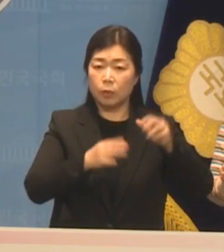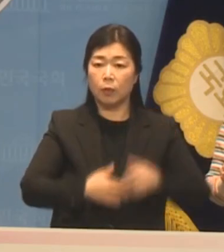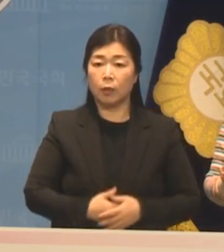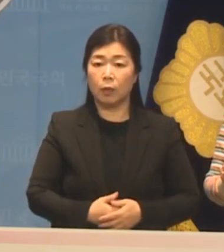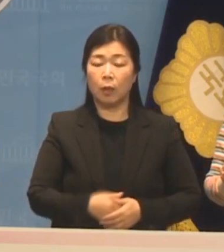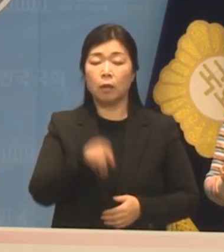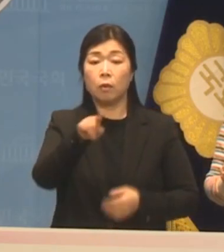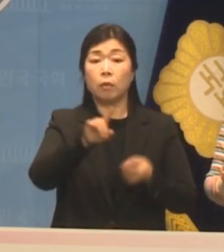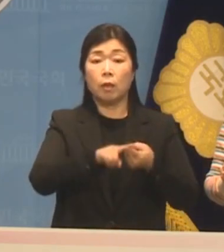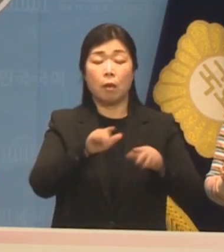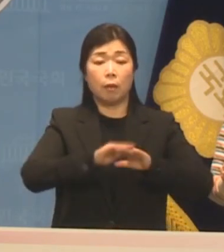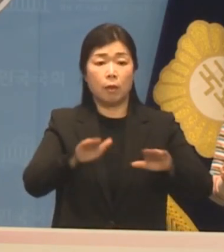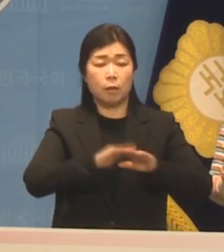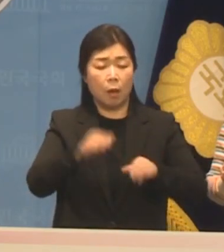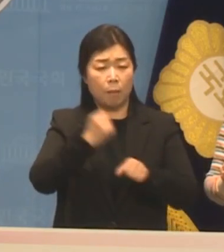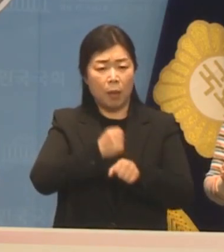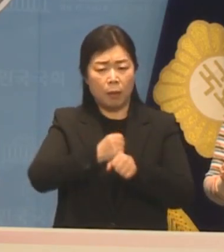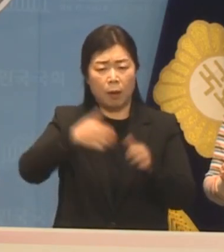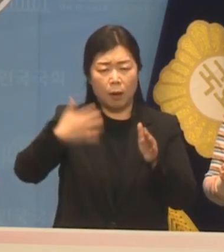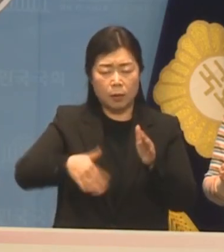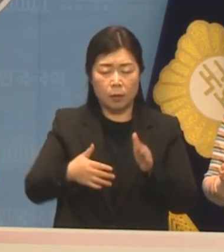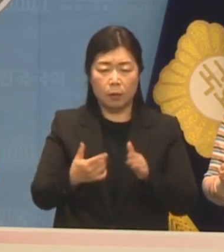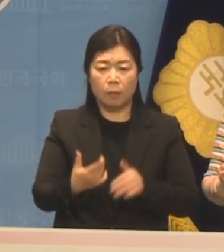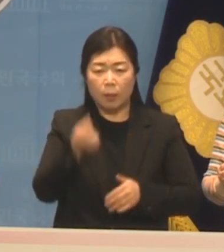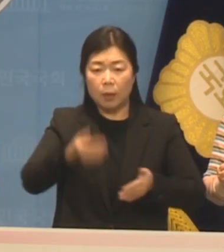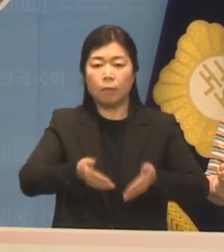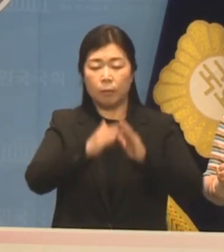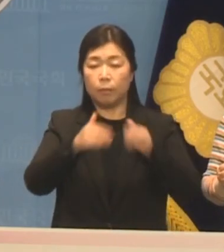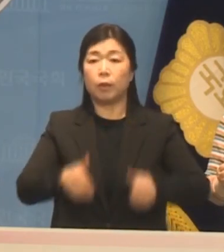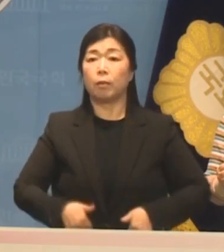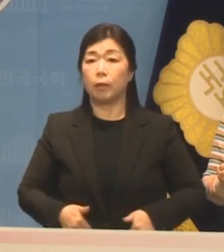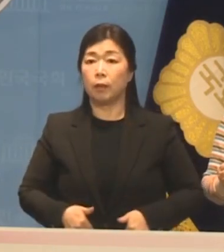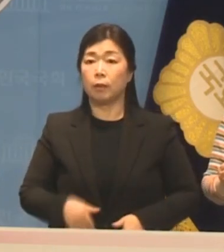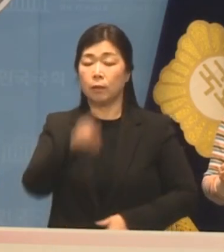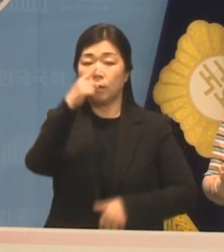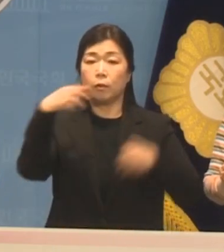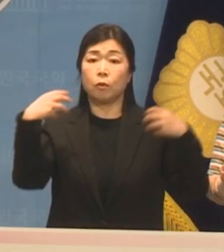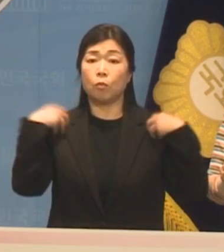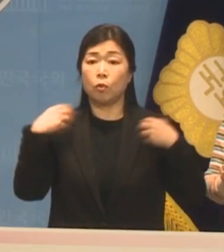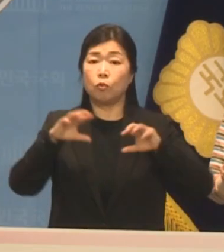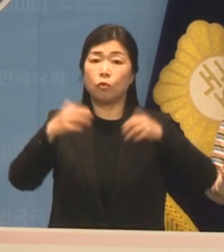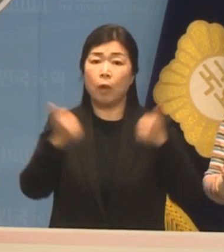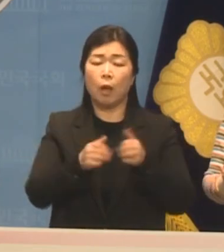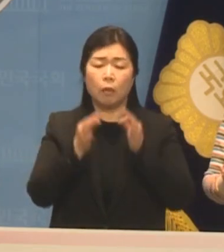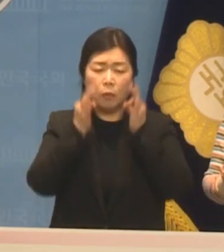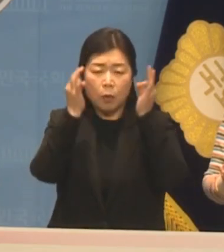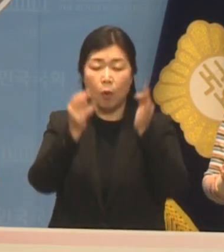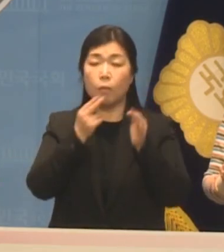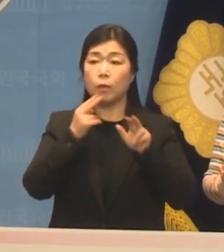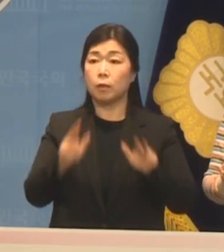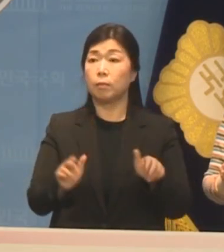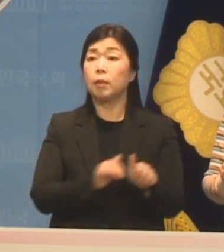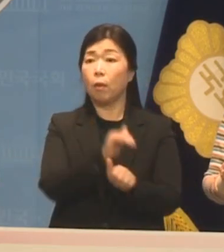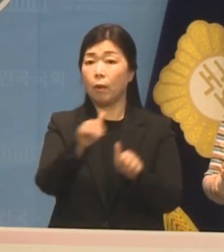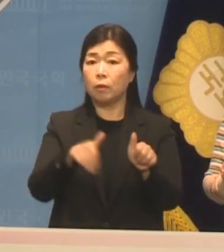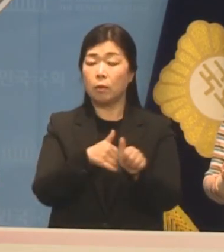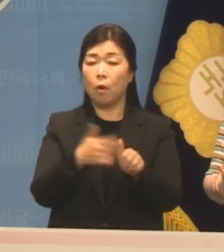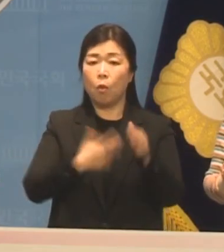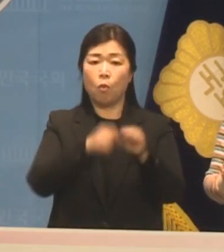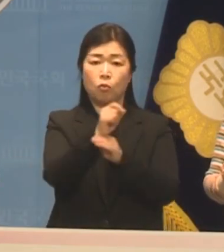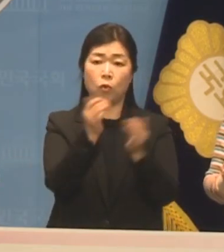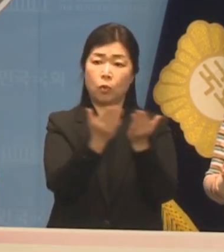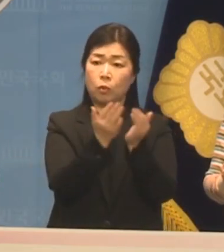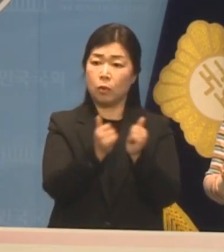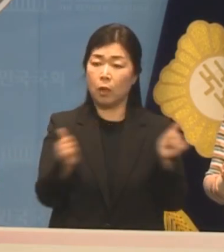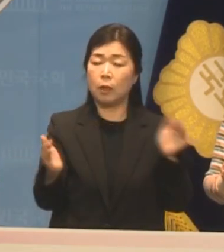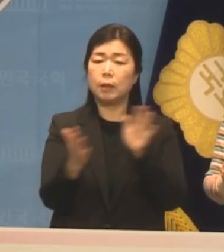대한 대책을 시급하게 세우는 것이 중요합니다. 정부와 국회가 노력을 하지 않고 있는 이 상황에서 우리 공무원 노동자들이